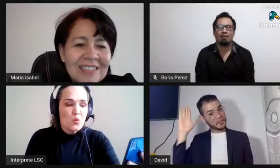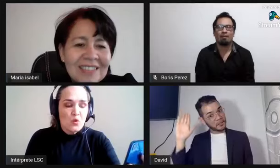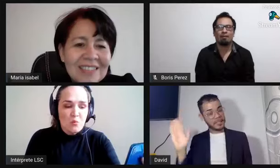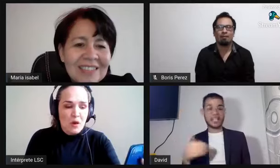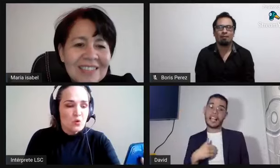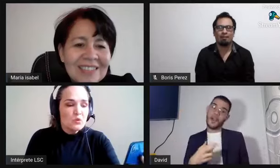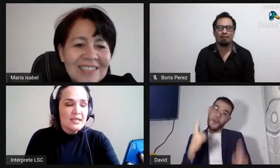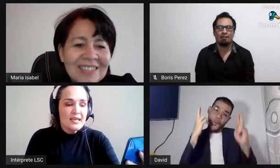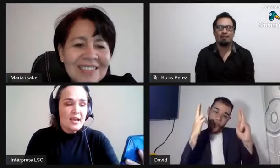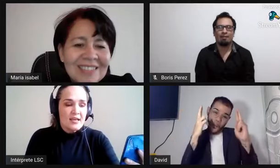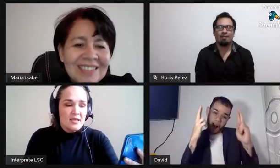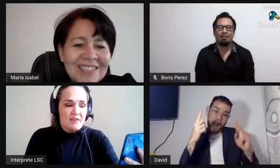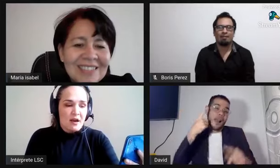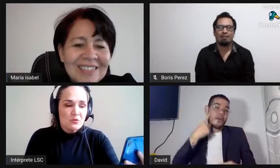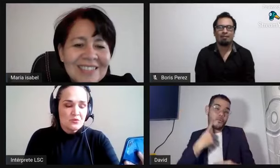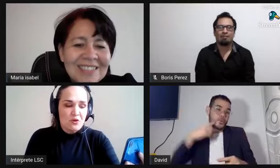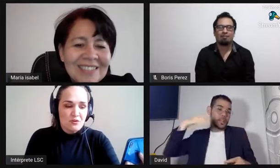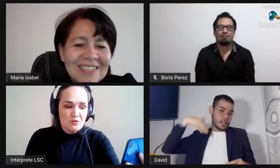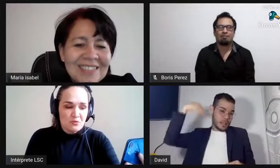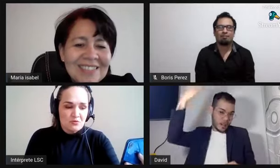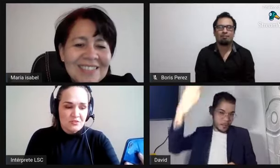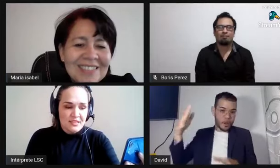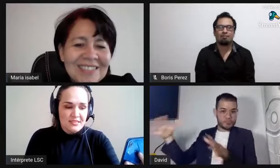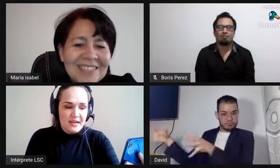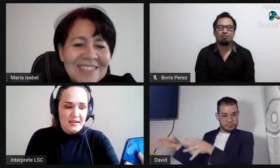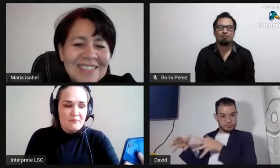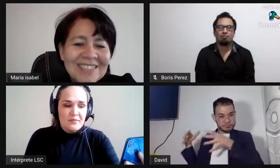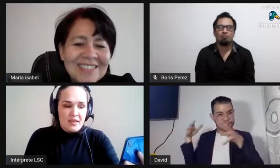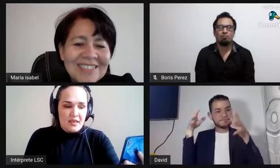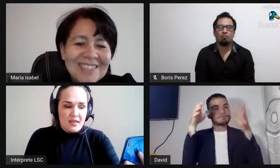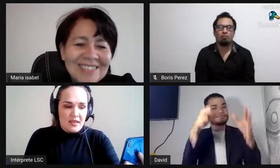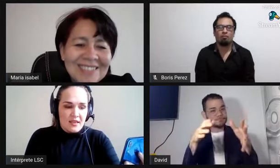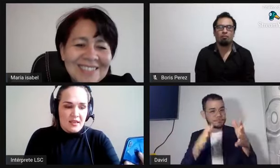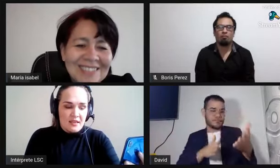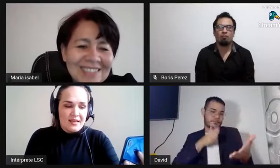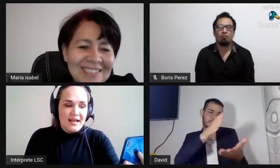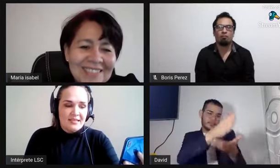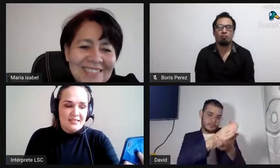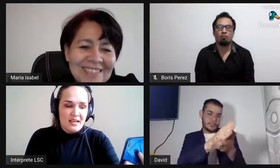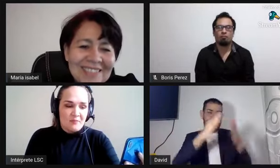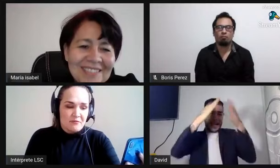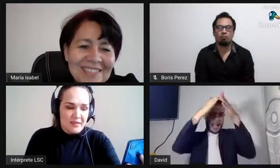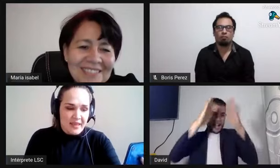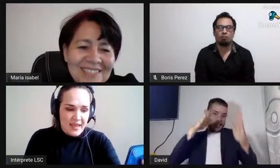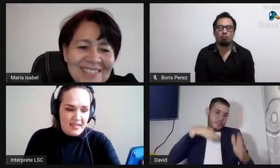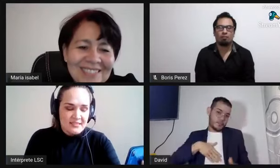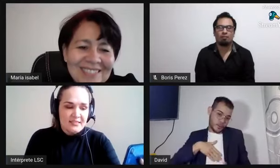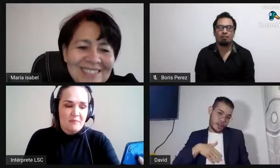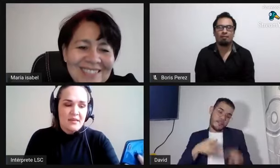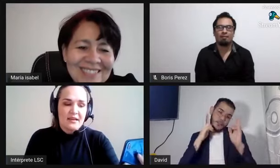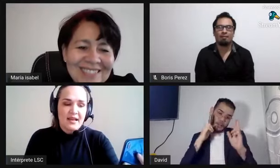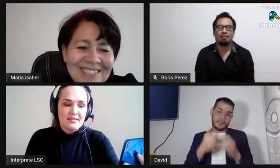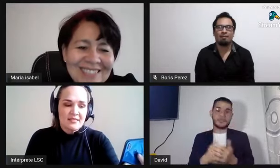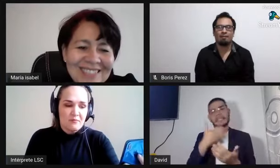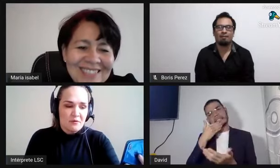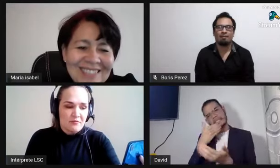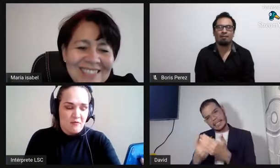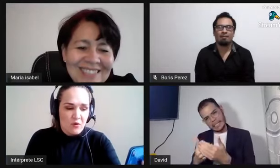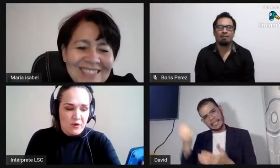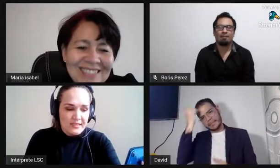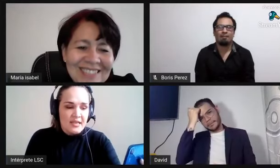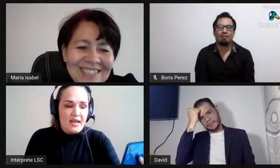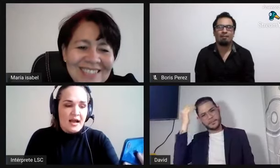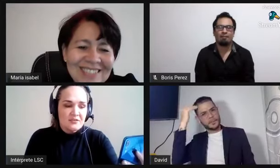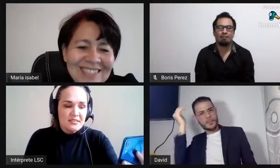armar un grupo algún día y vamos todos juntos allá. Y gracias a la profe Daisy, también gracias al